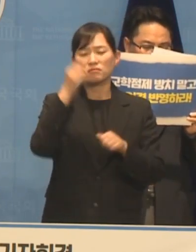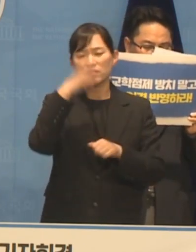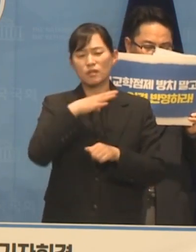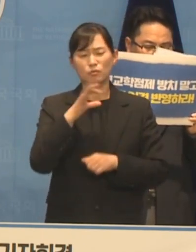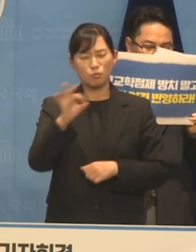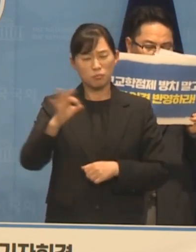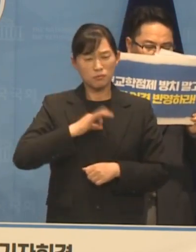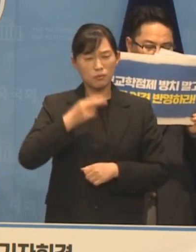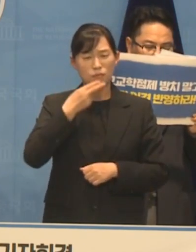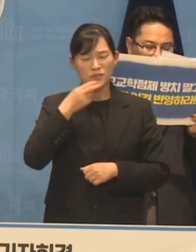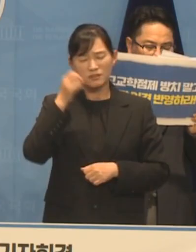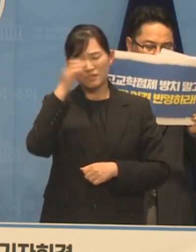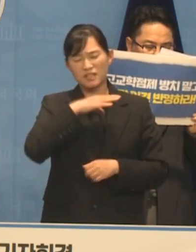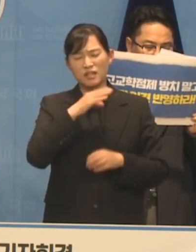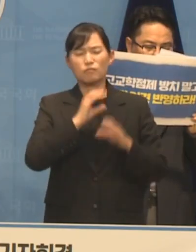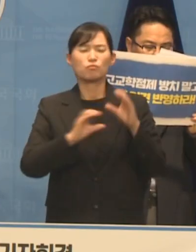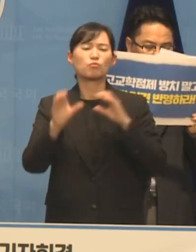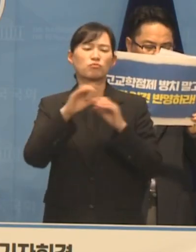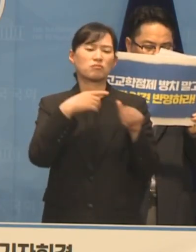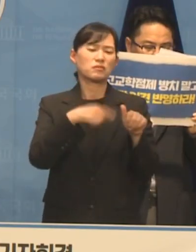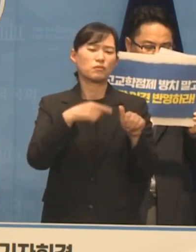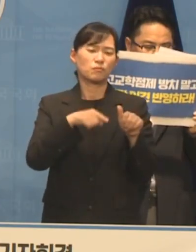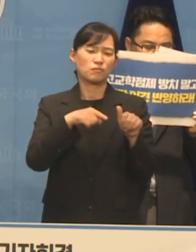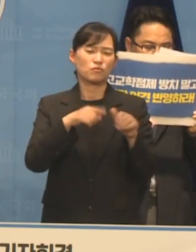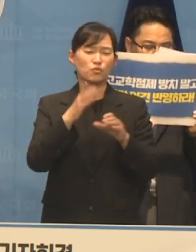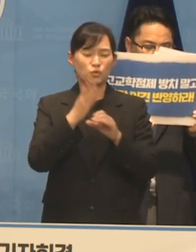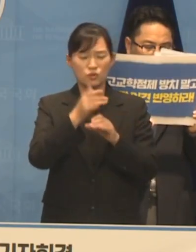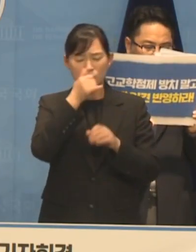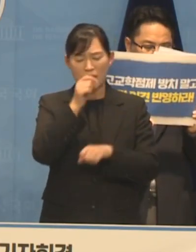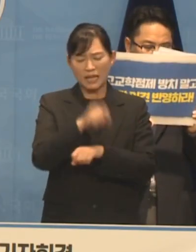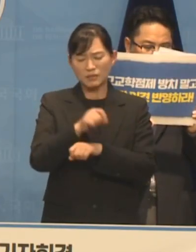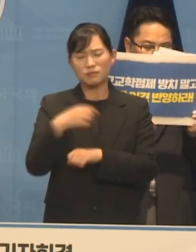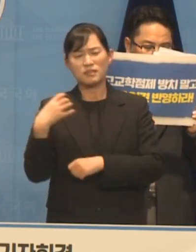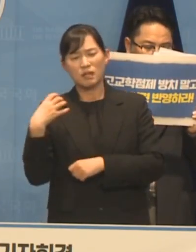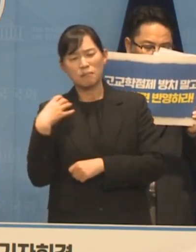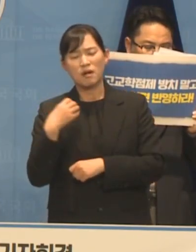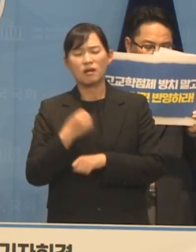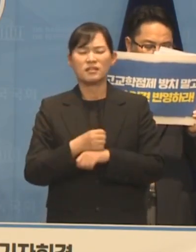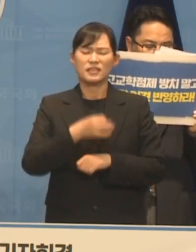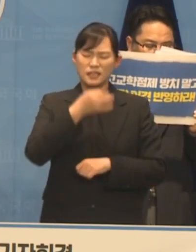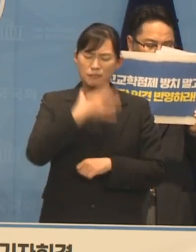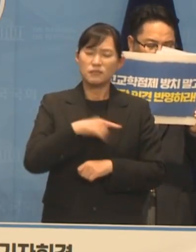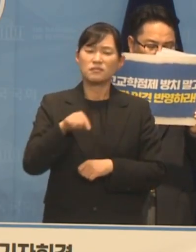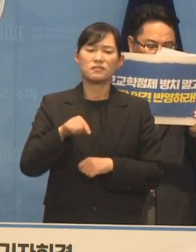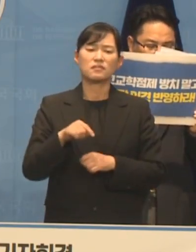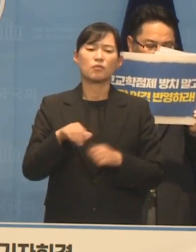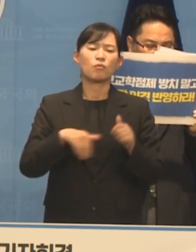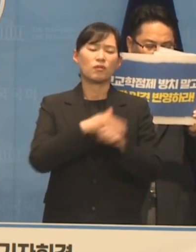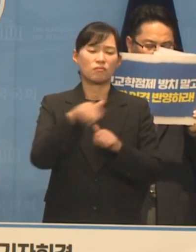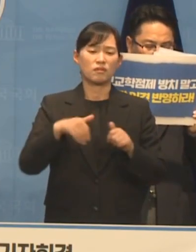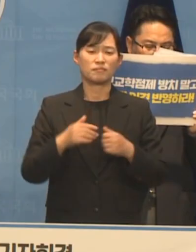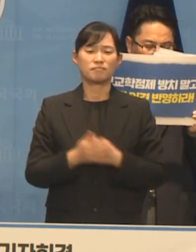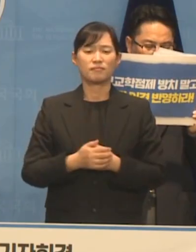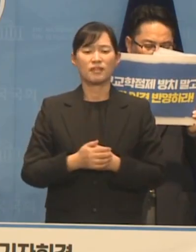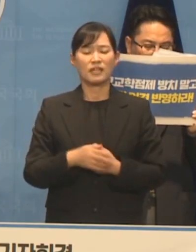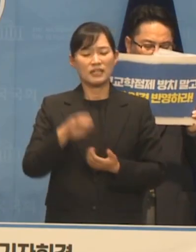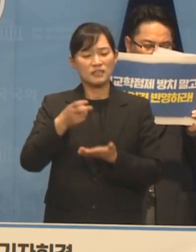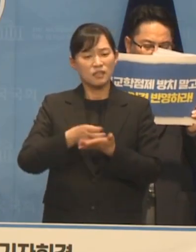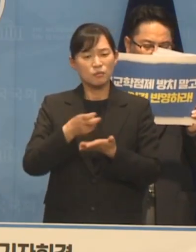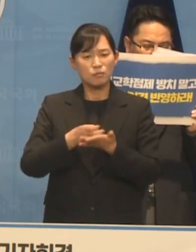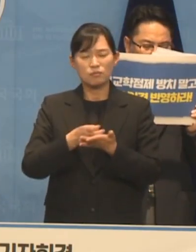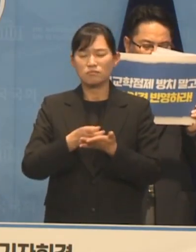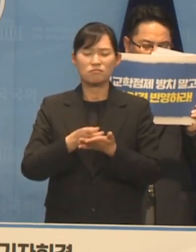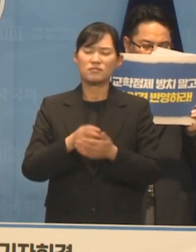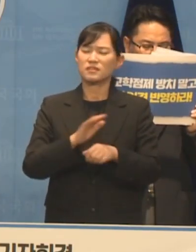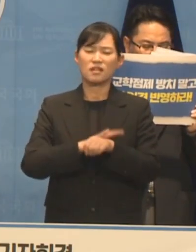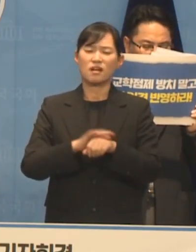무보수로 방과 후 보충 지도를 담당하며 행정까지 책임지는 왜곡된 구조로 작동하고 있습니다. 제도의 취지를 제대로